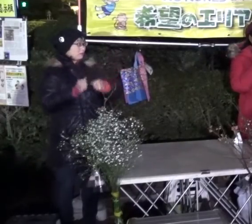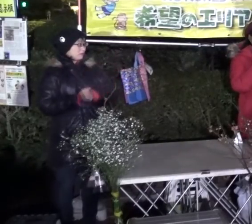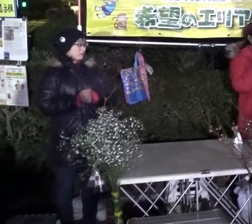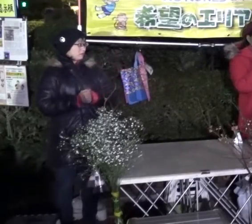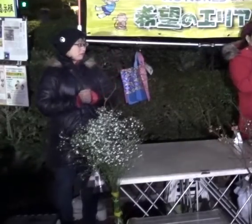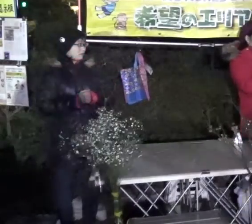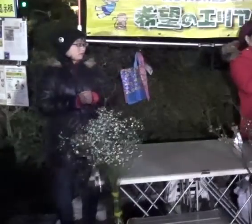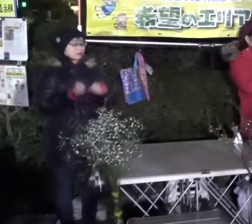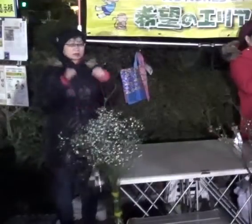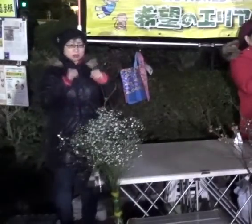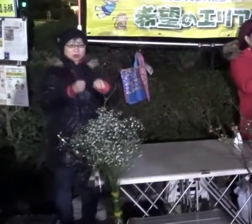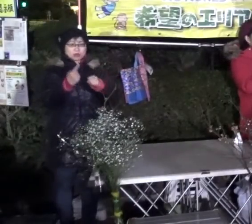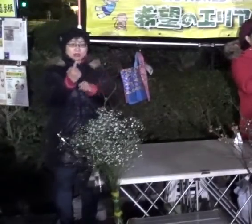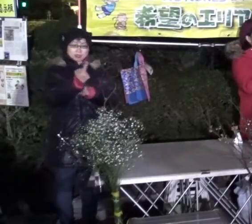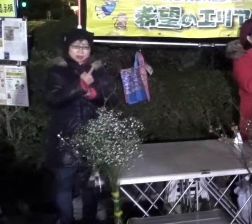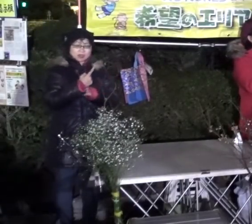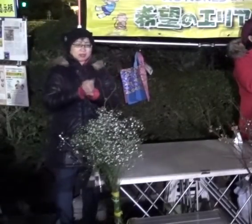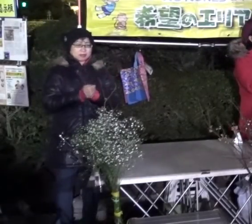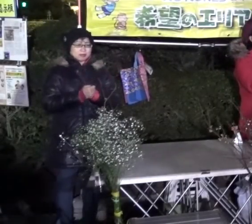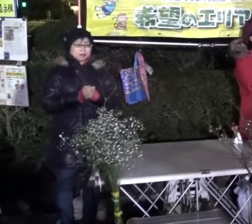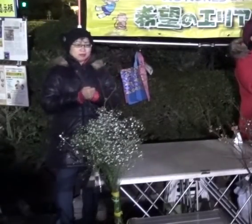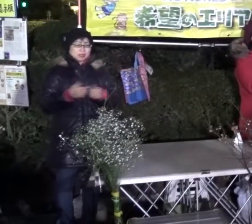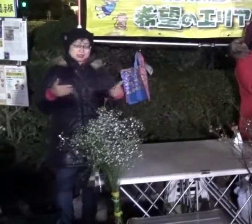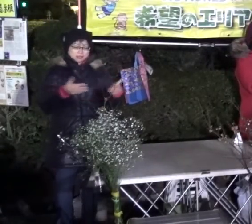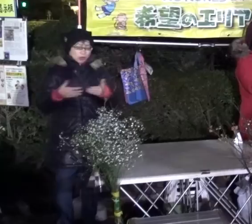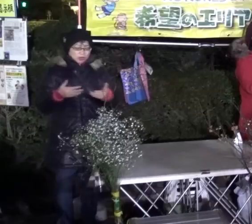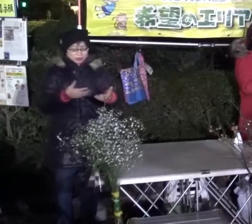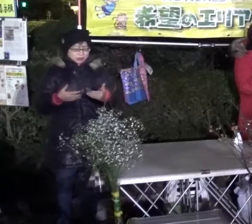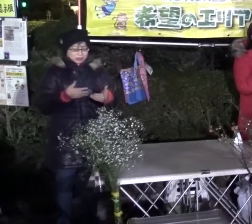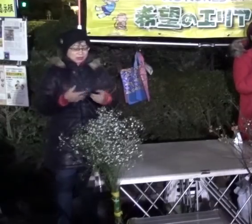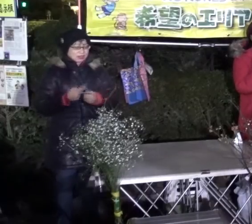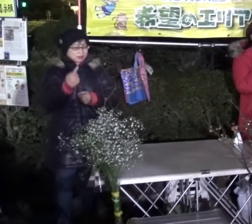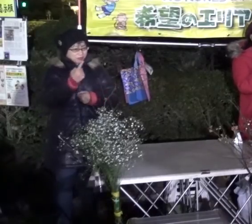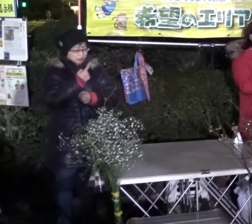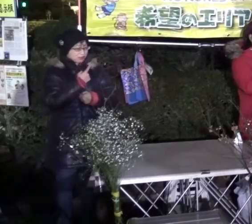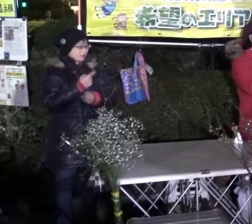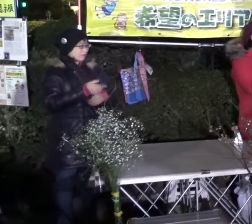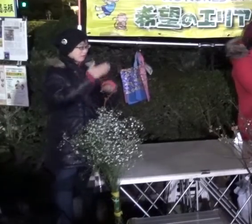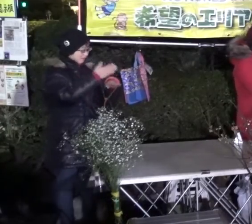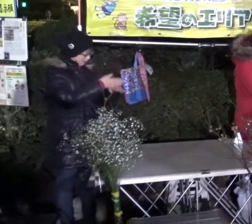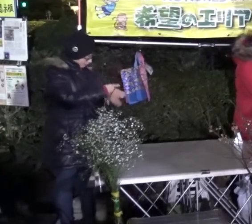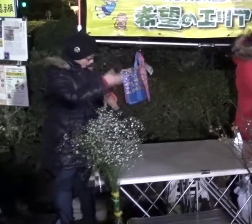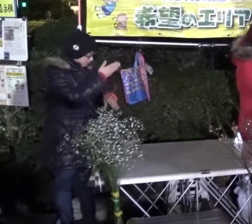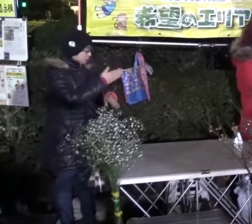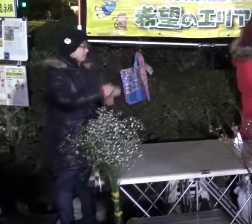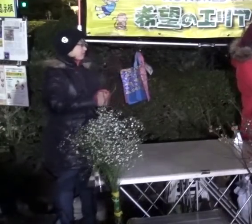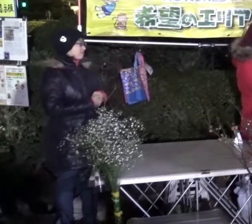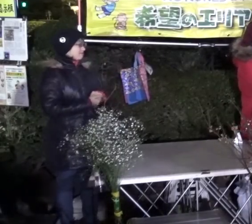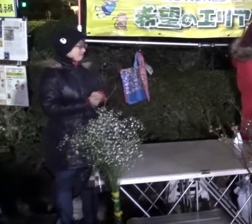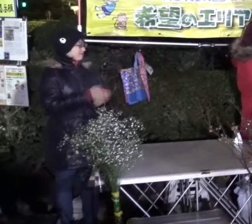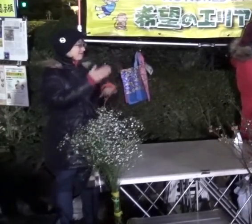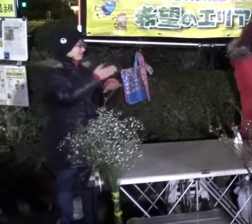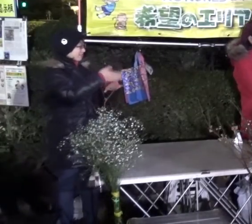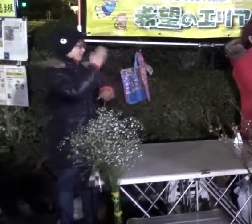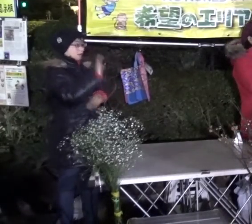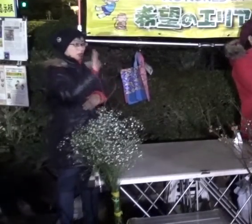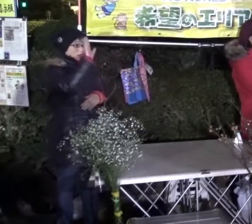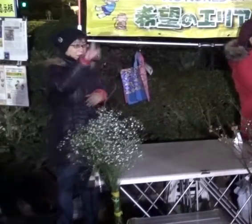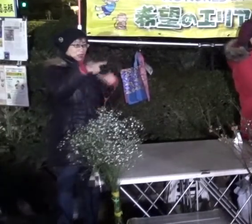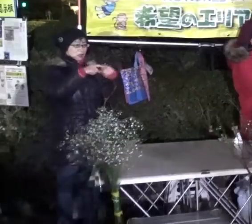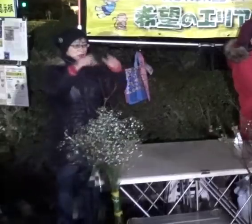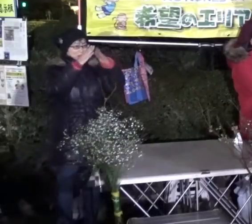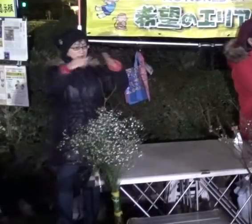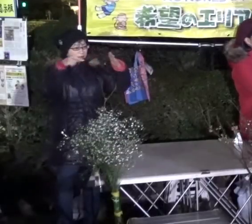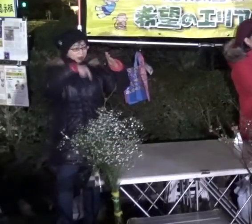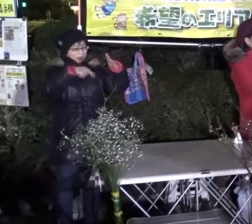ってくださったんですから、ね、本当来てくださって、 年末で忙しいのに、本当にありがとうございます。これからも国会の中